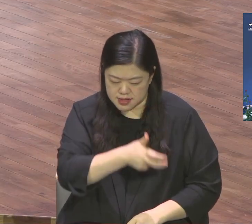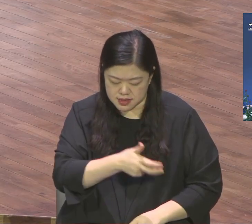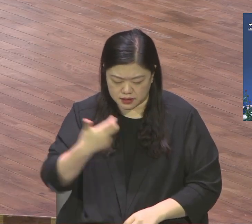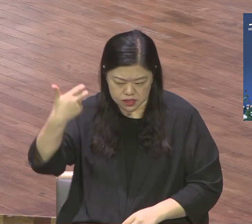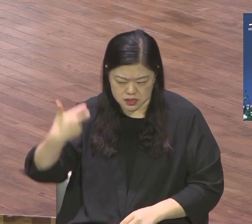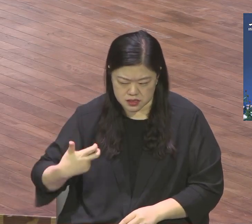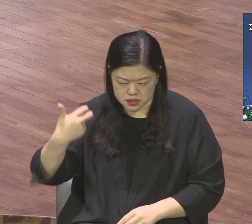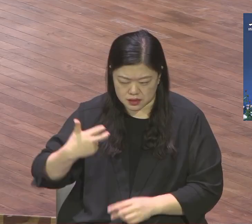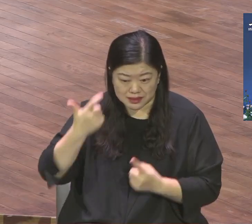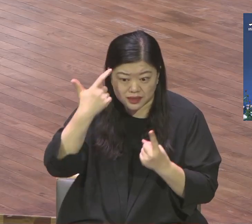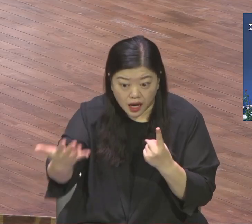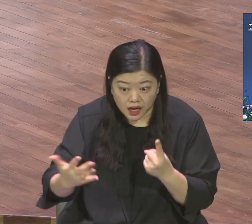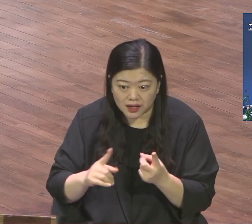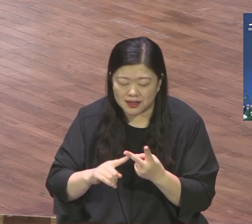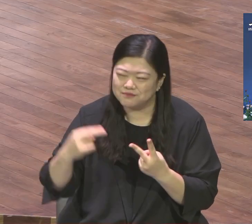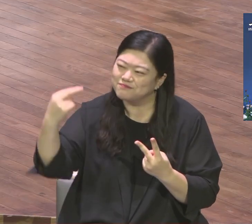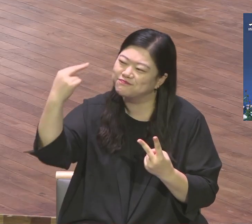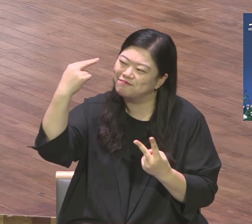사랑으로.